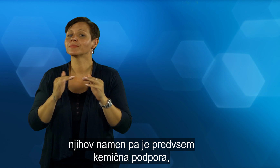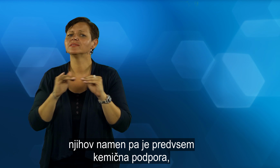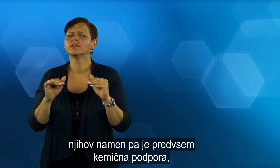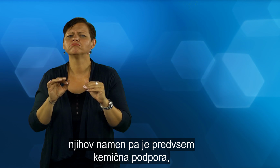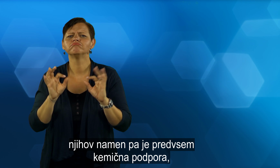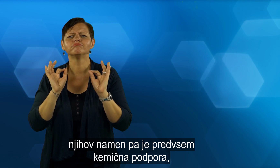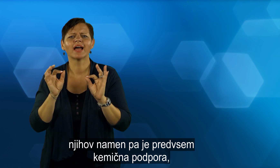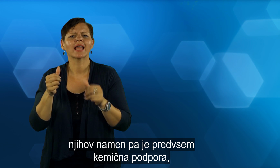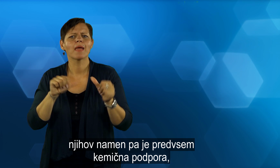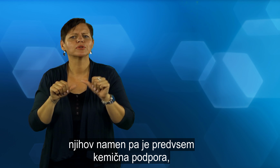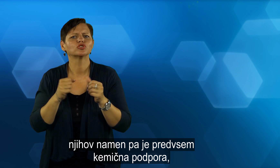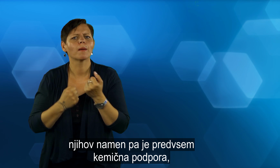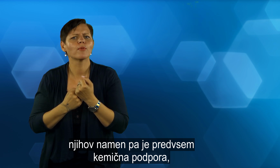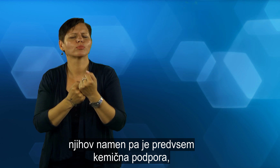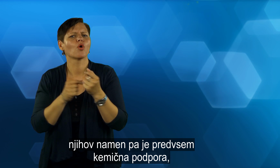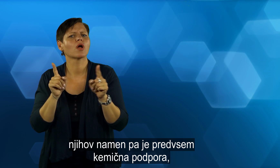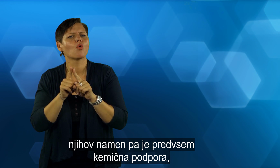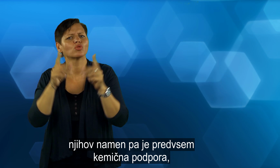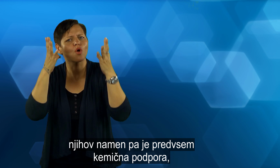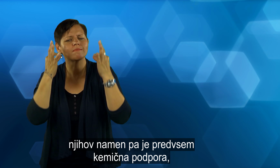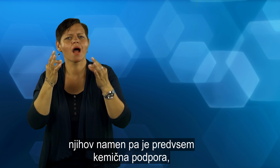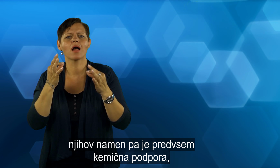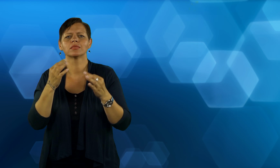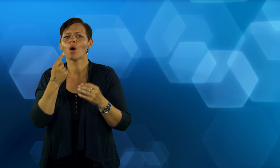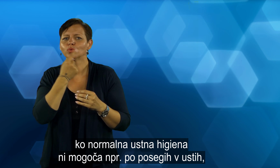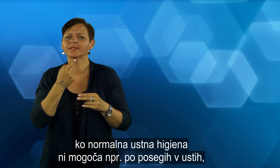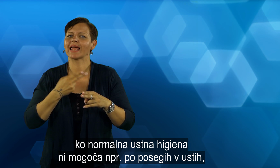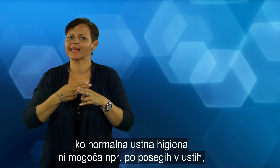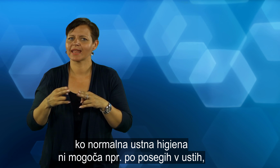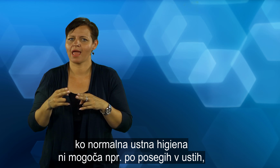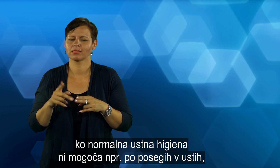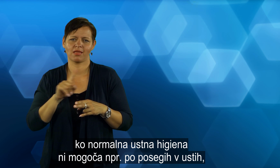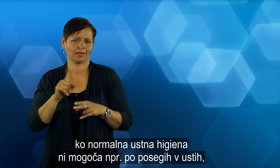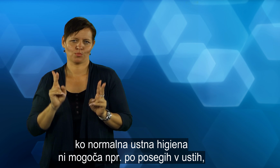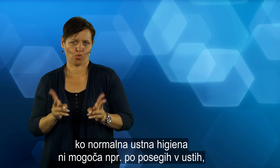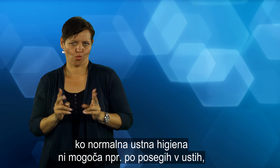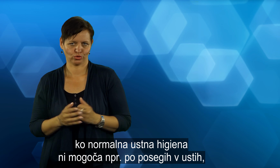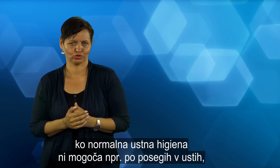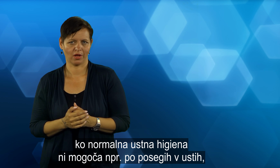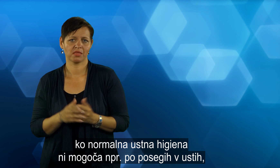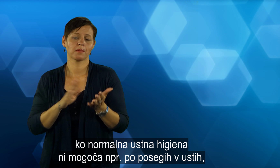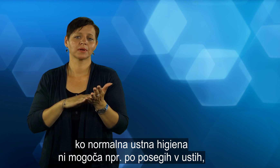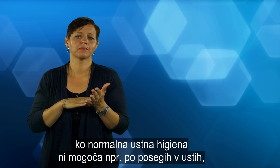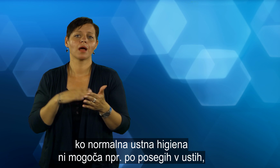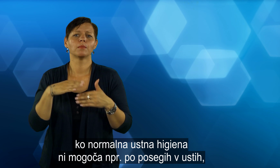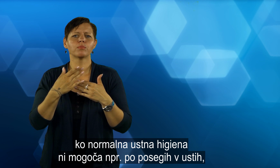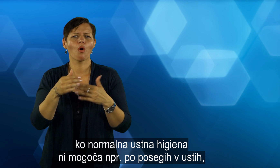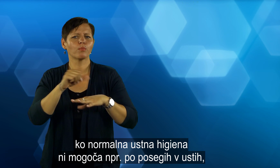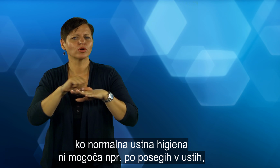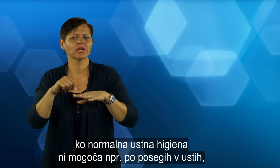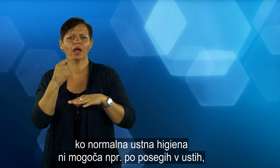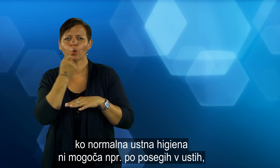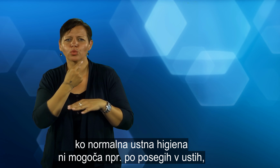kemična podpora, ko normalna ustna higiena ni mogoča, na primer po posegih v ustih ob hujših